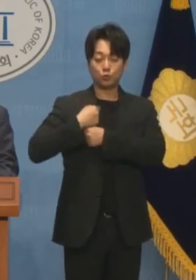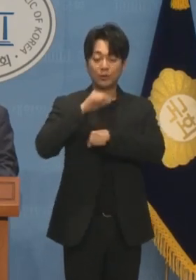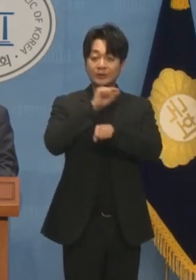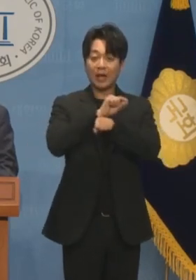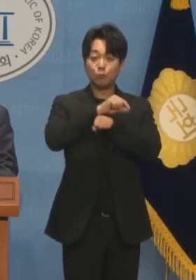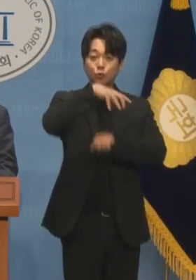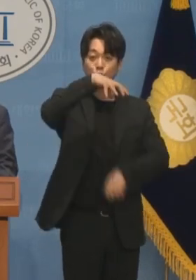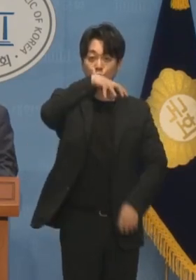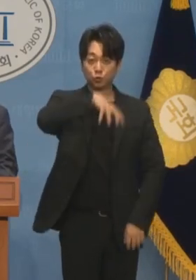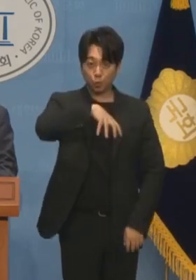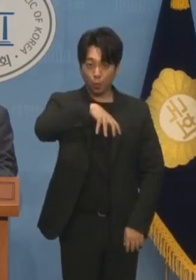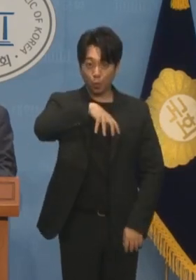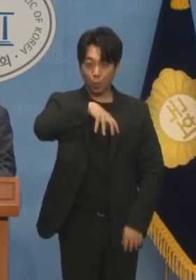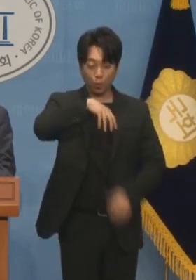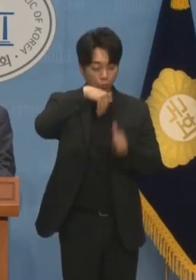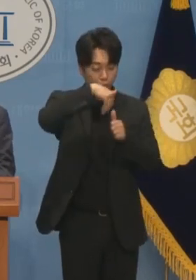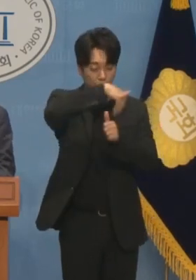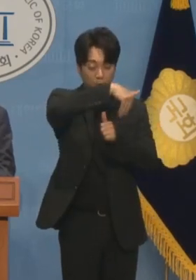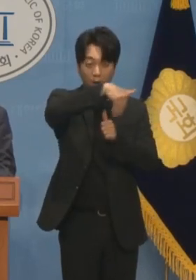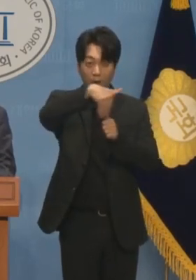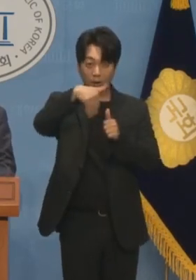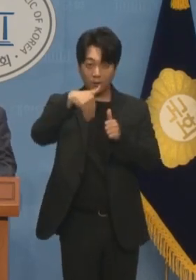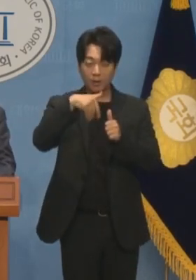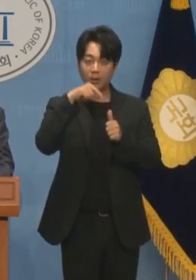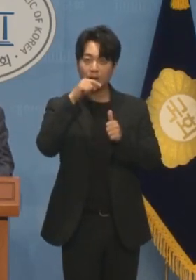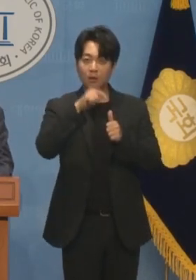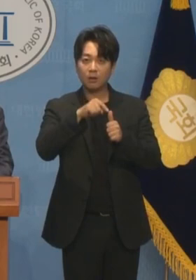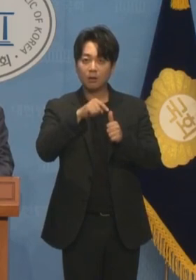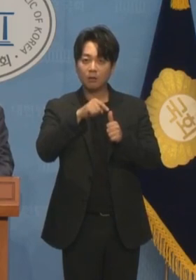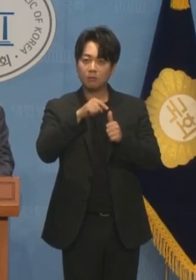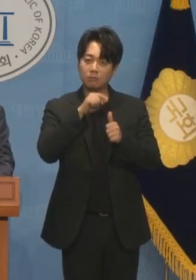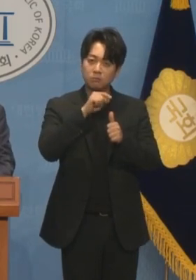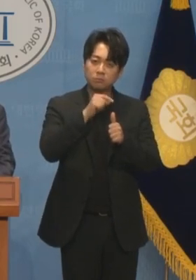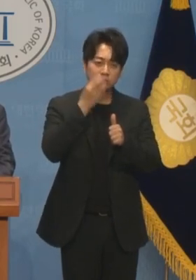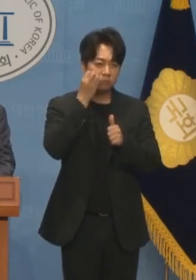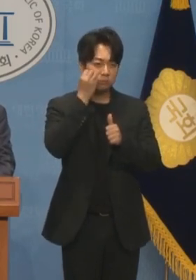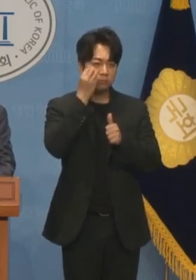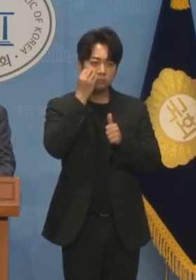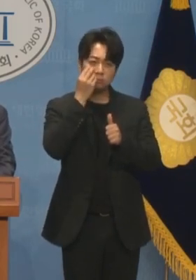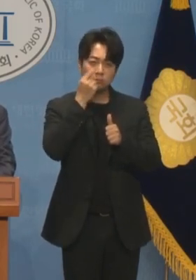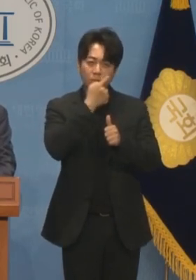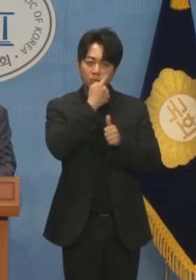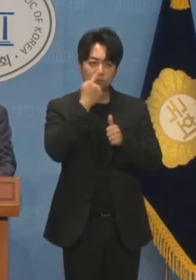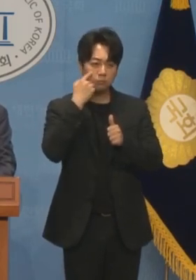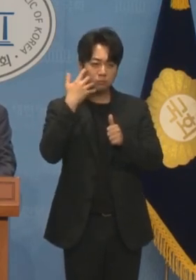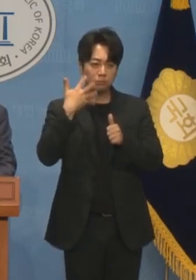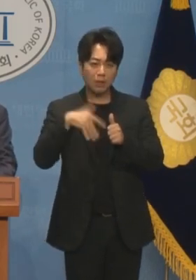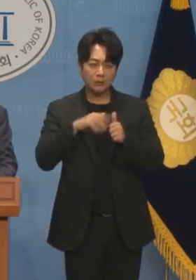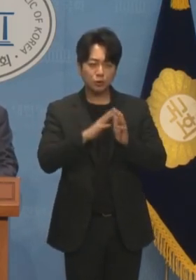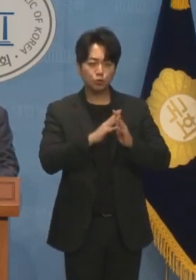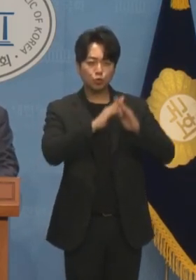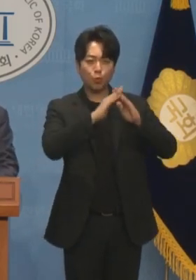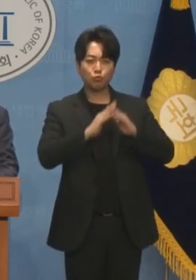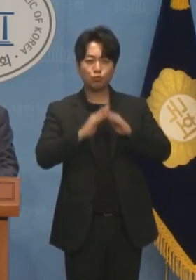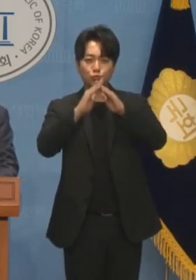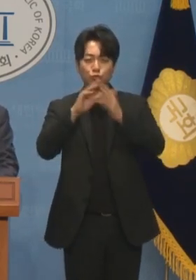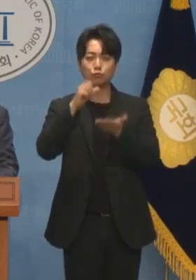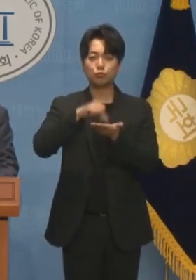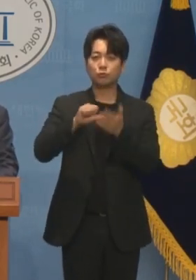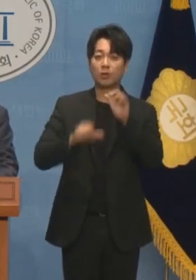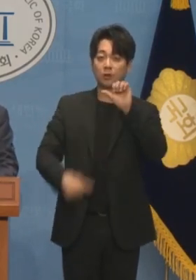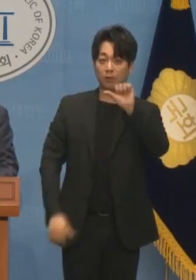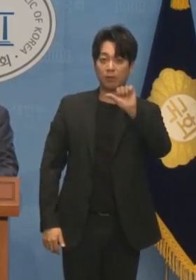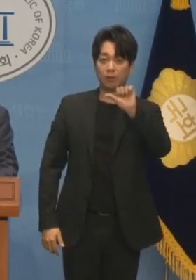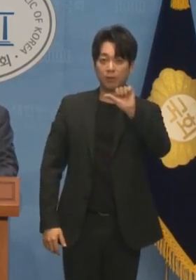울타리 경계선에 박힌 미 증유의 구조물 5개의